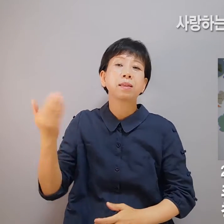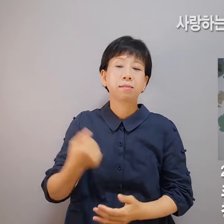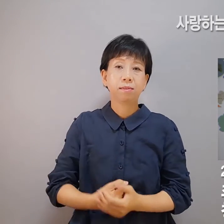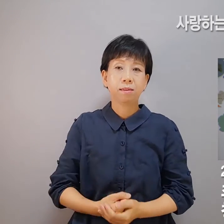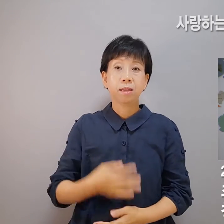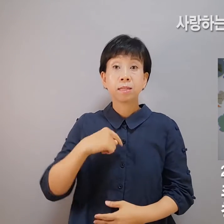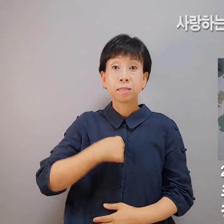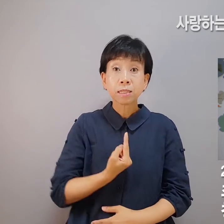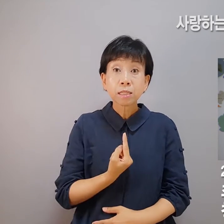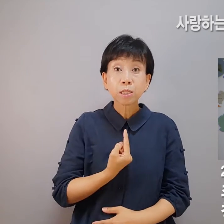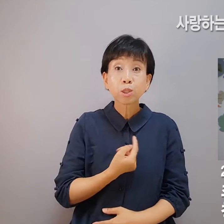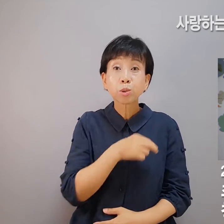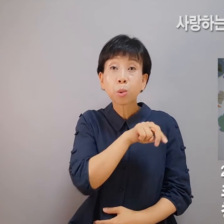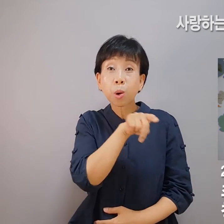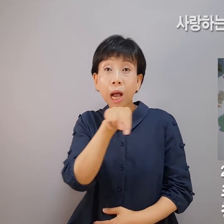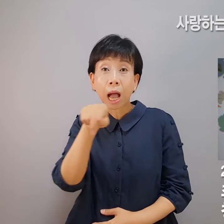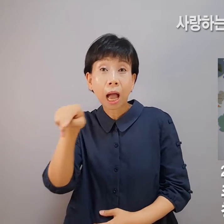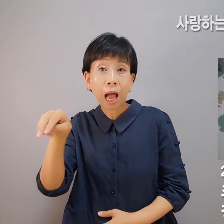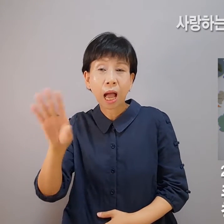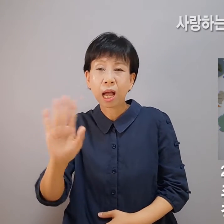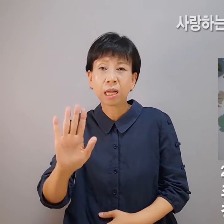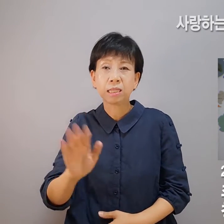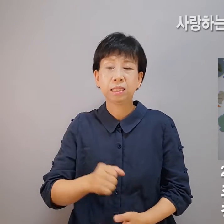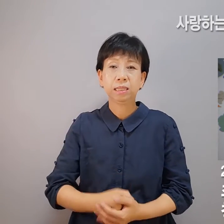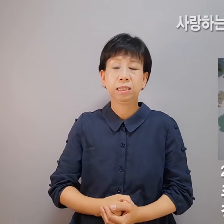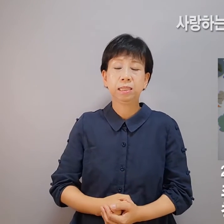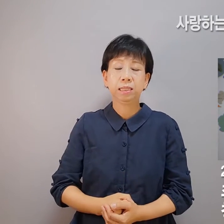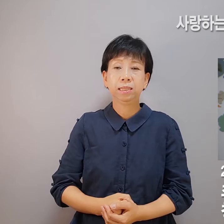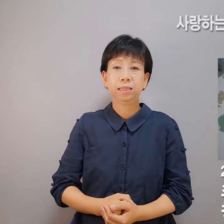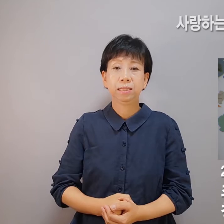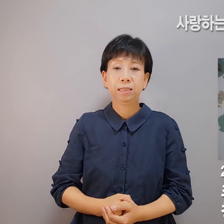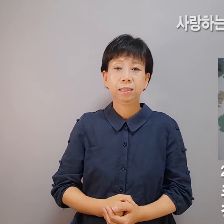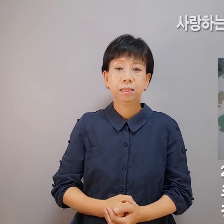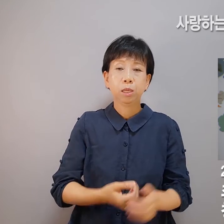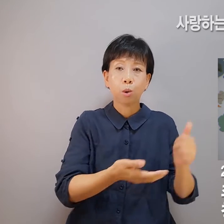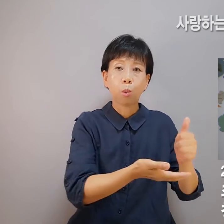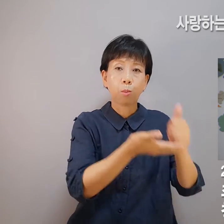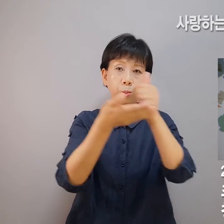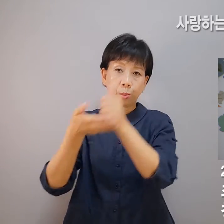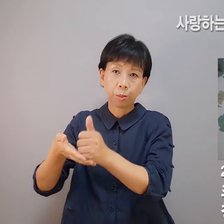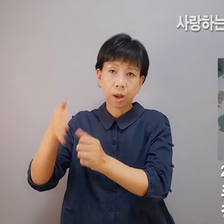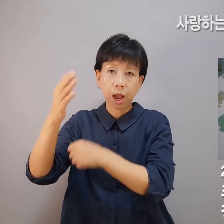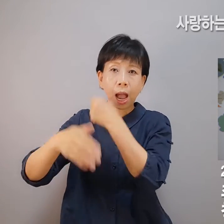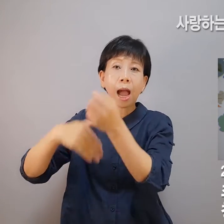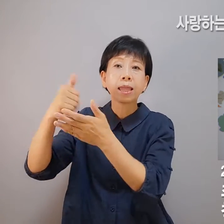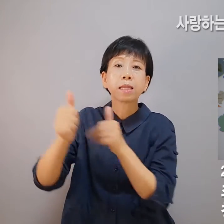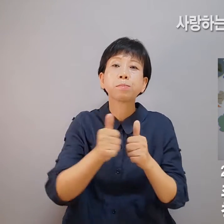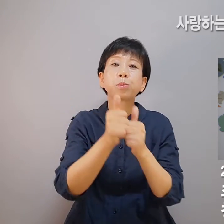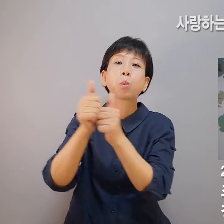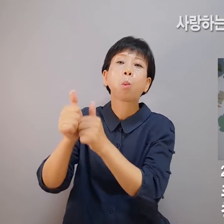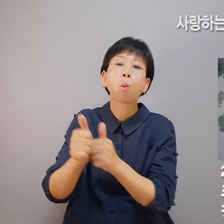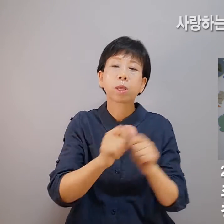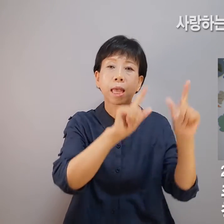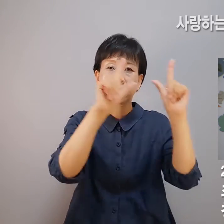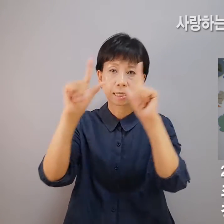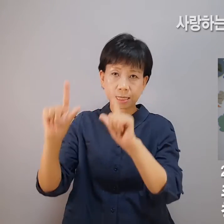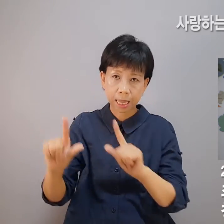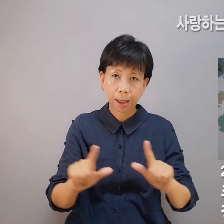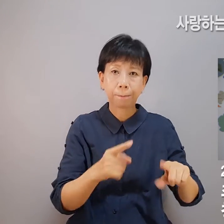아니고 누군가에 의해서 옮겨진 거죠. 이게 뭐예요? 하나님과 동행하는